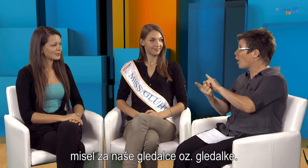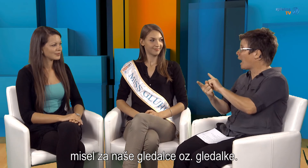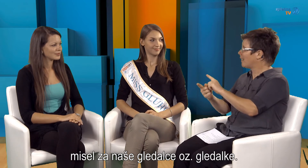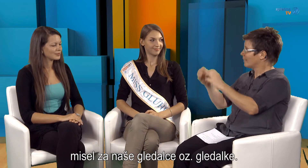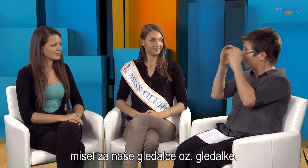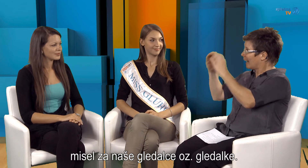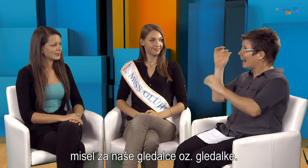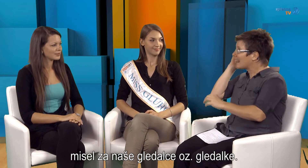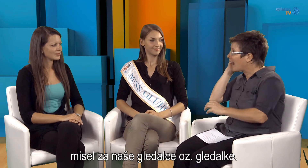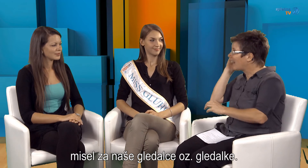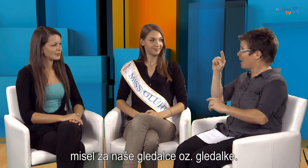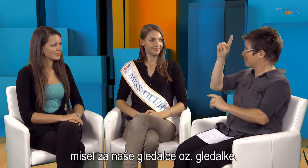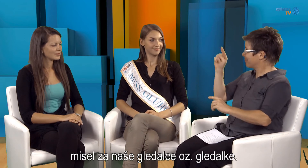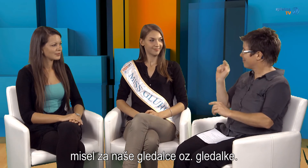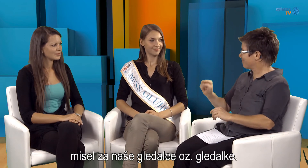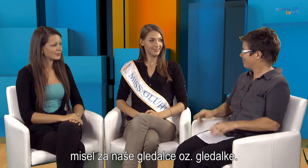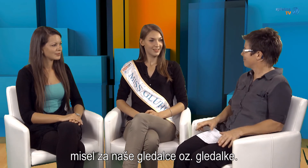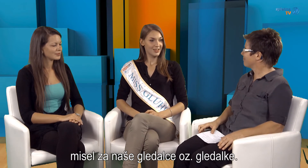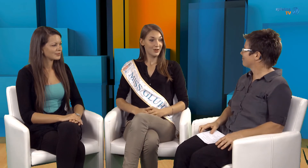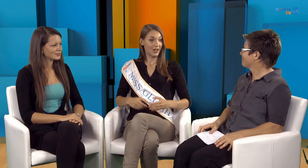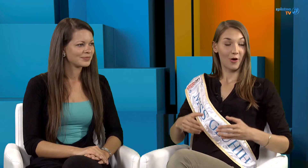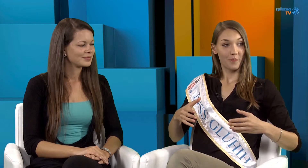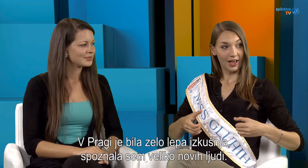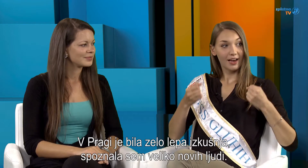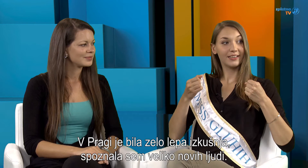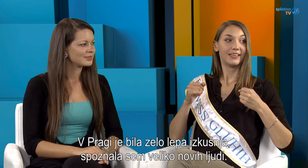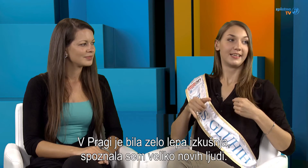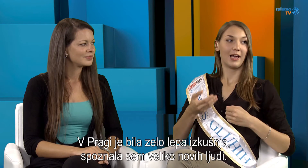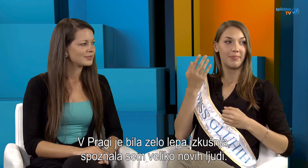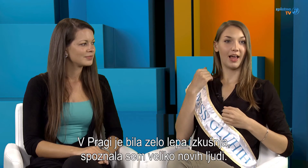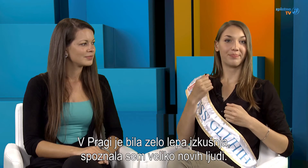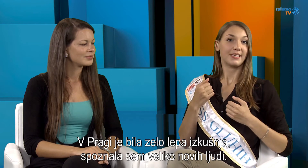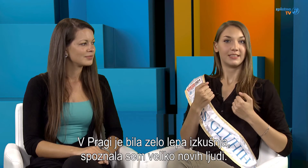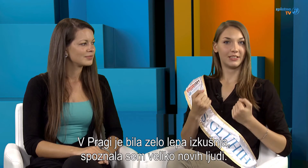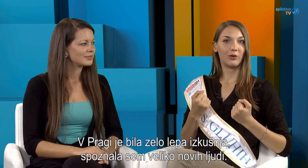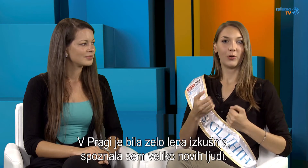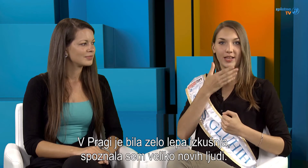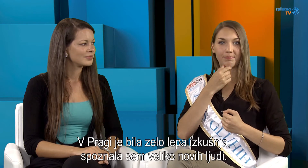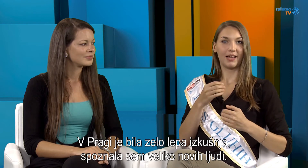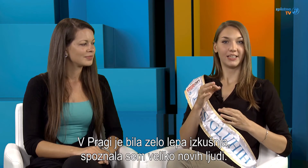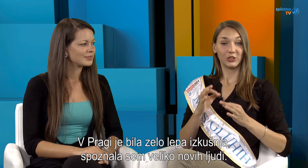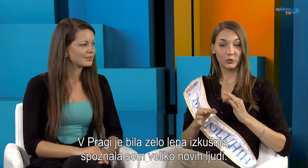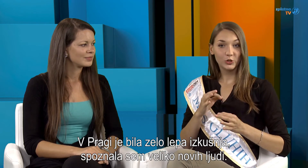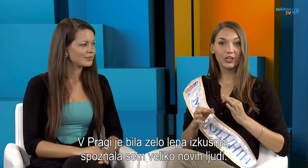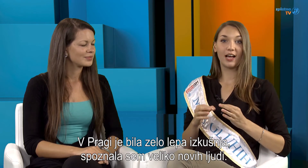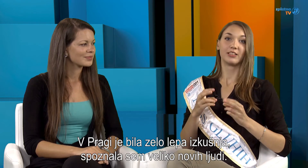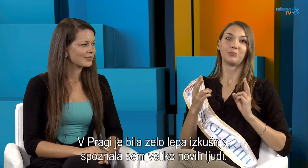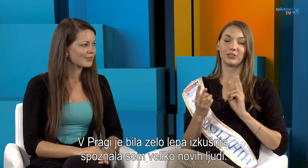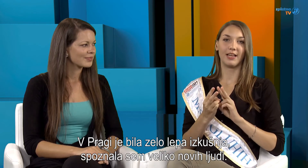robe, gdeleka. Ja, v Pragi je bila zelo lepa izkušnja, spoznala